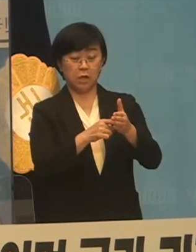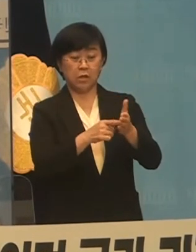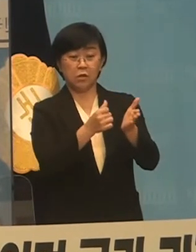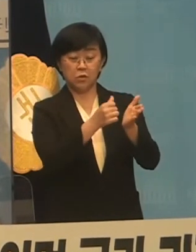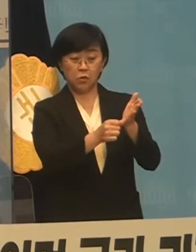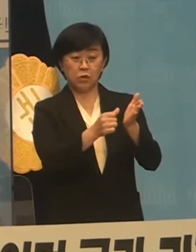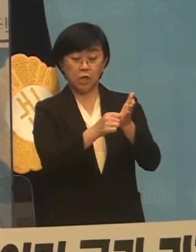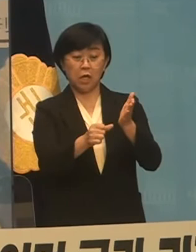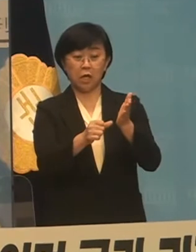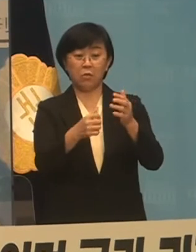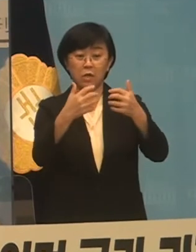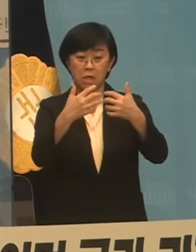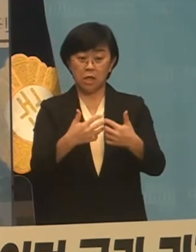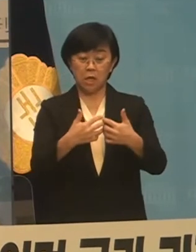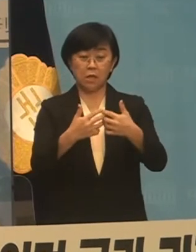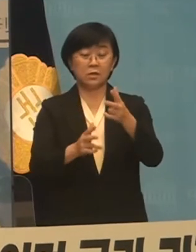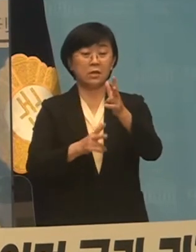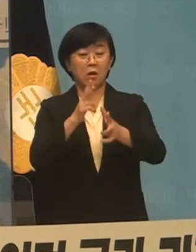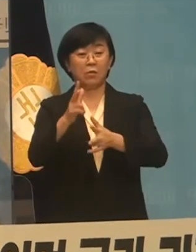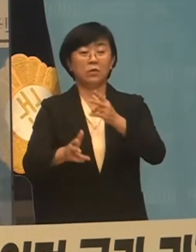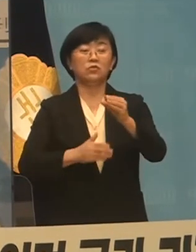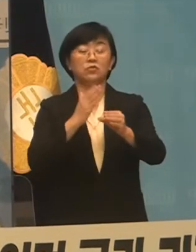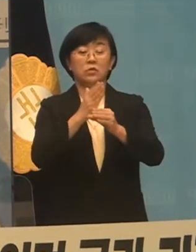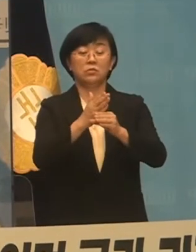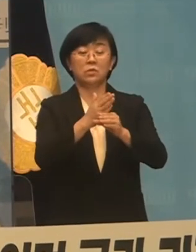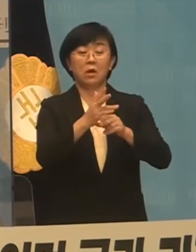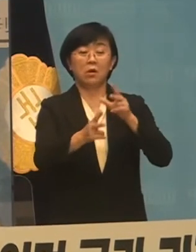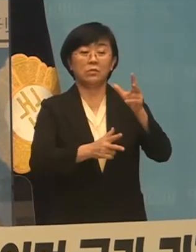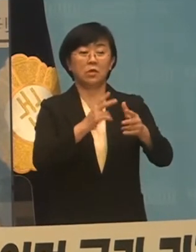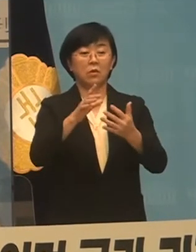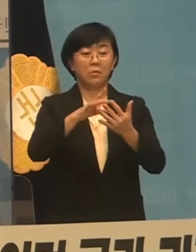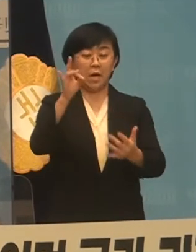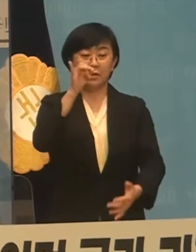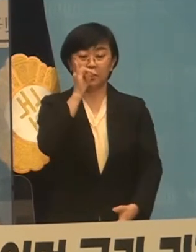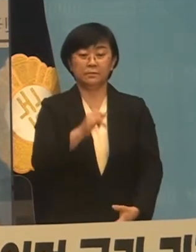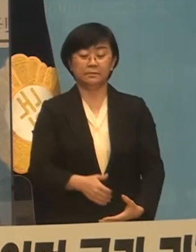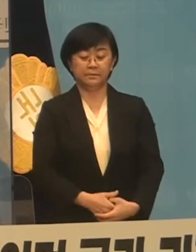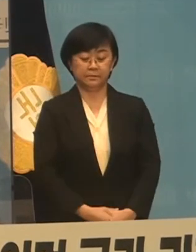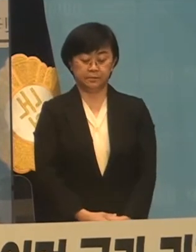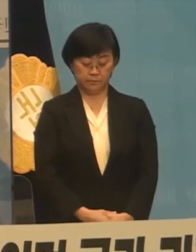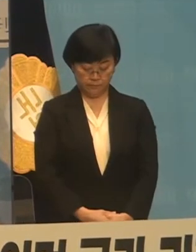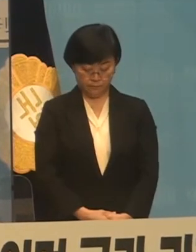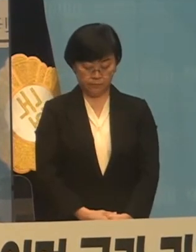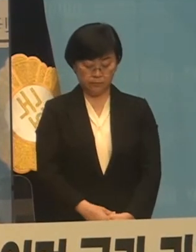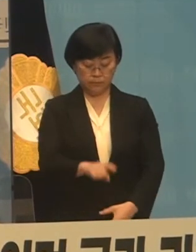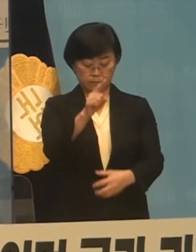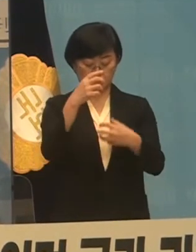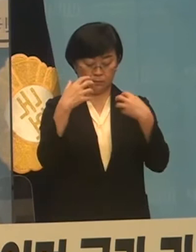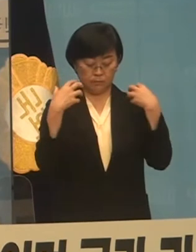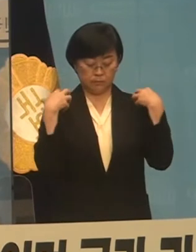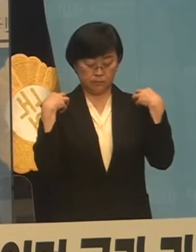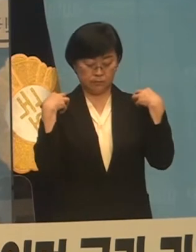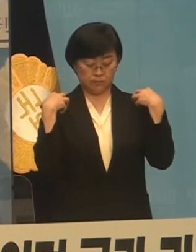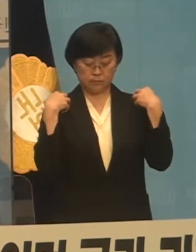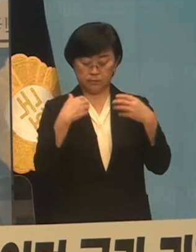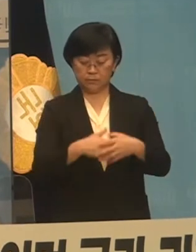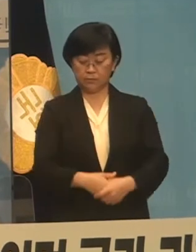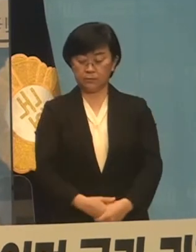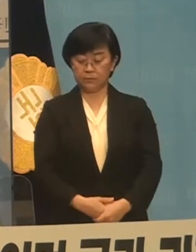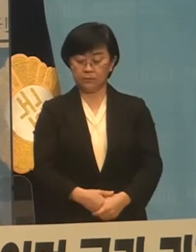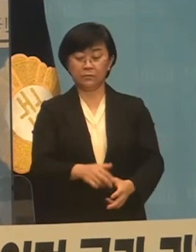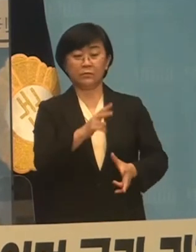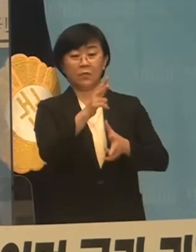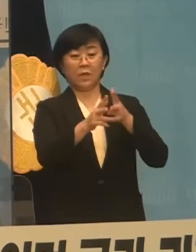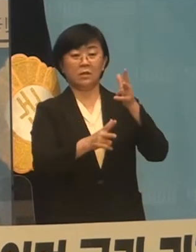소재, 부품, 장비 사업의 핵심 사업장으로 선정되어 있기도 합니다. 정부에서는 소부장